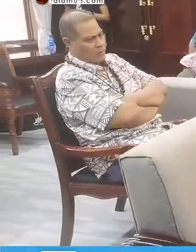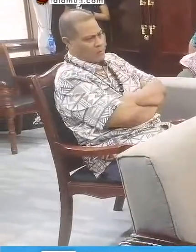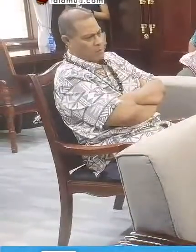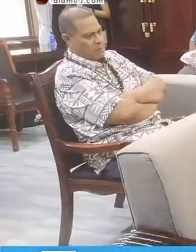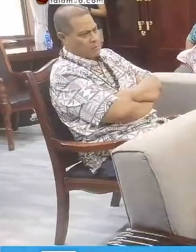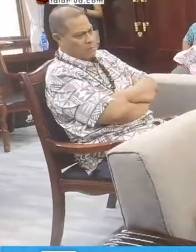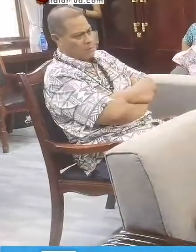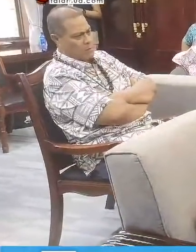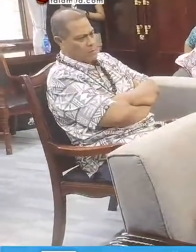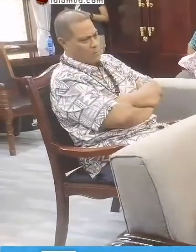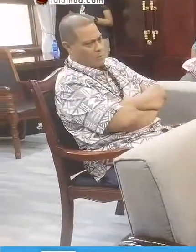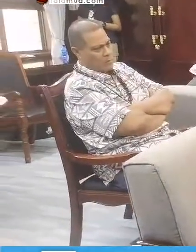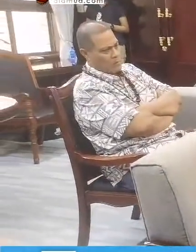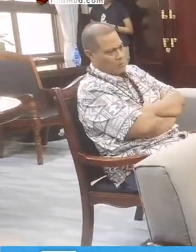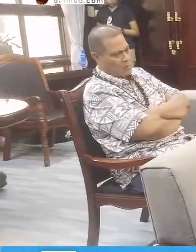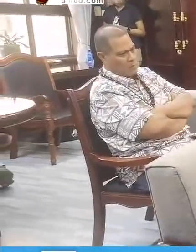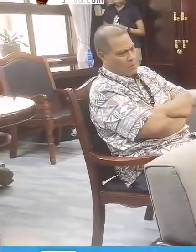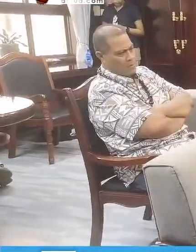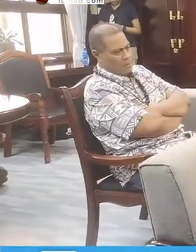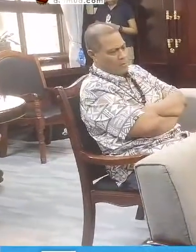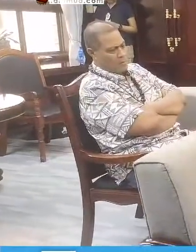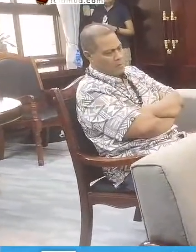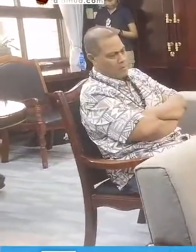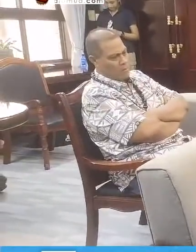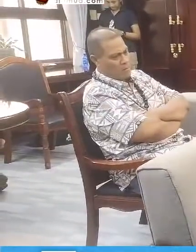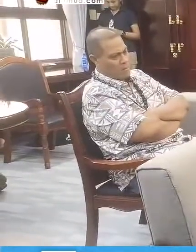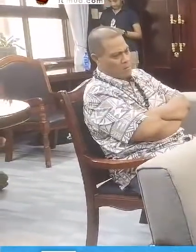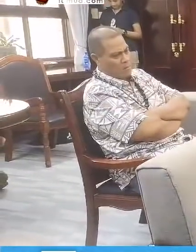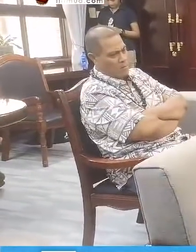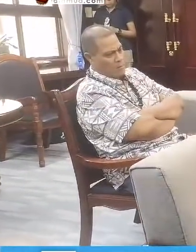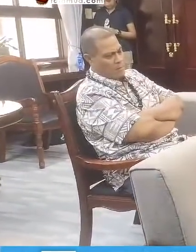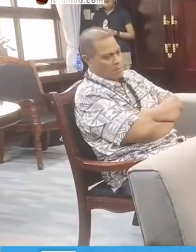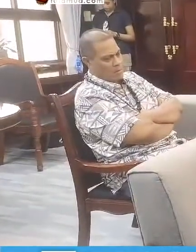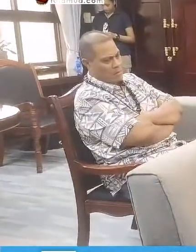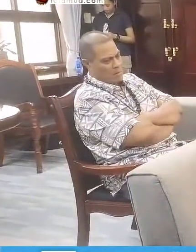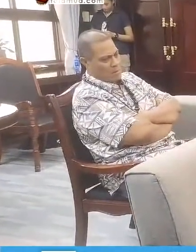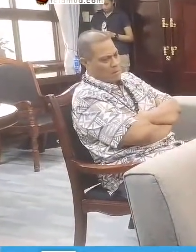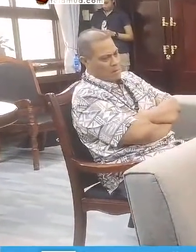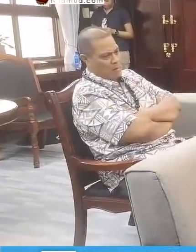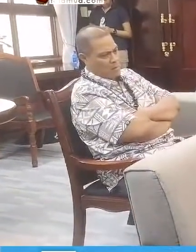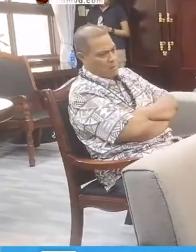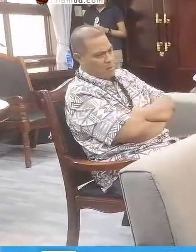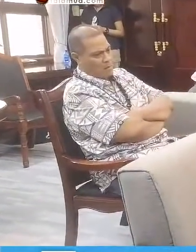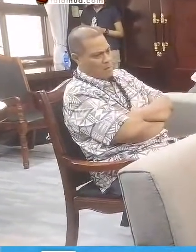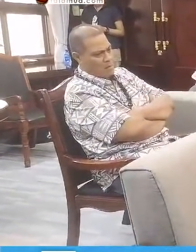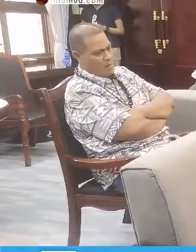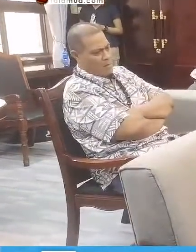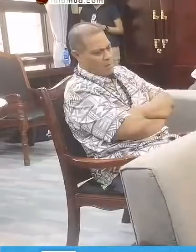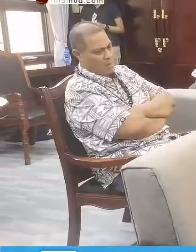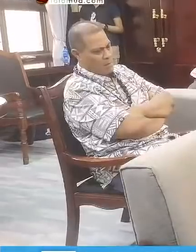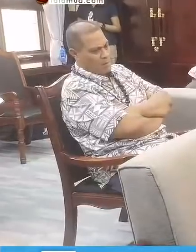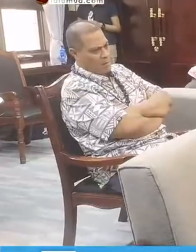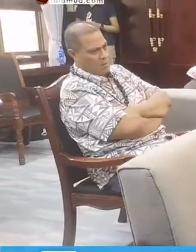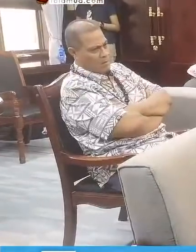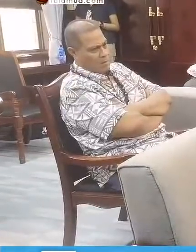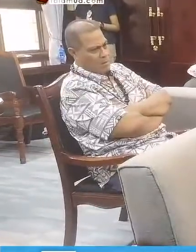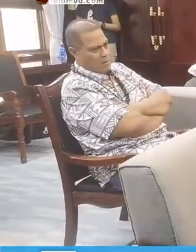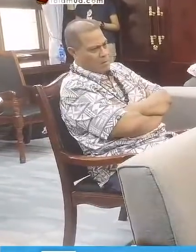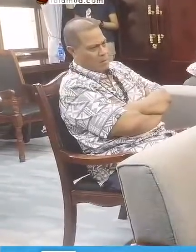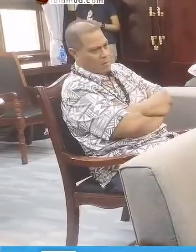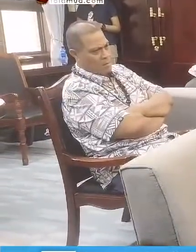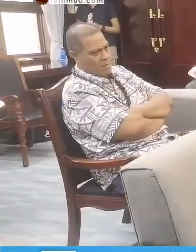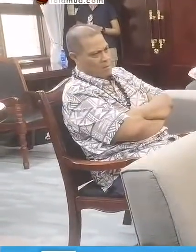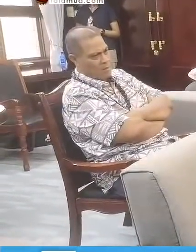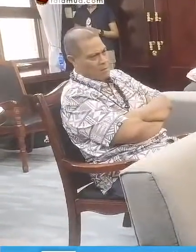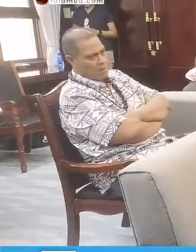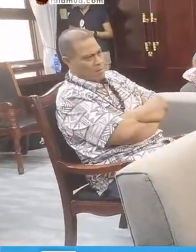le whaatino ina leo ngā luenga whaamasino o le whaamasino ngā whanua maswaka. Ai le aroa ia na tū whai uma. Le tūlanga la